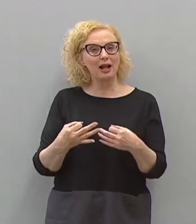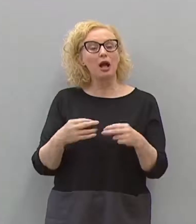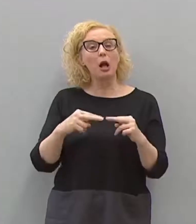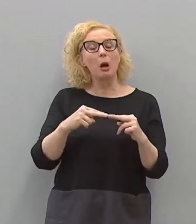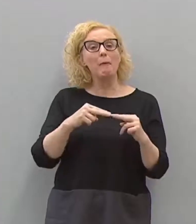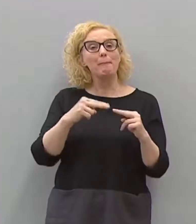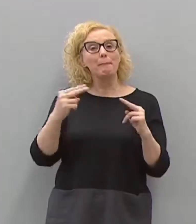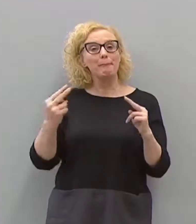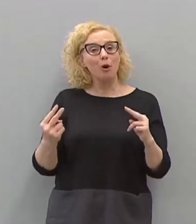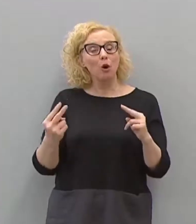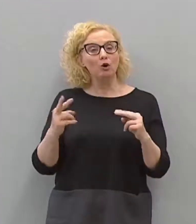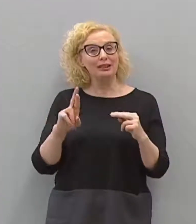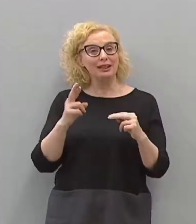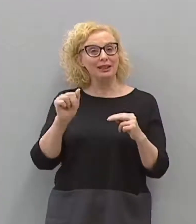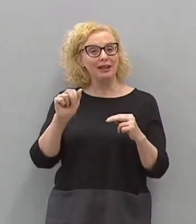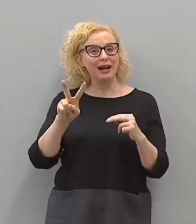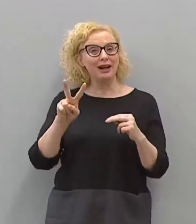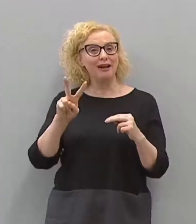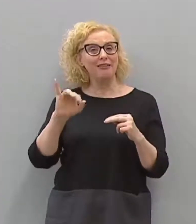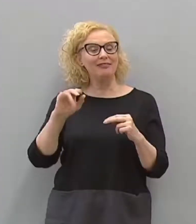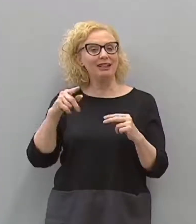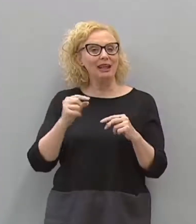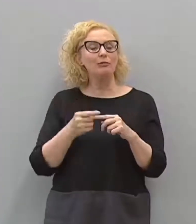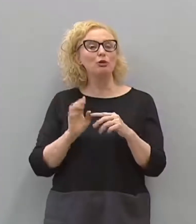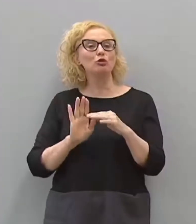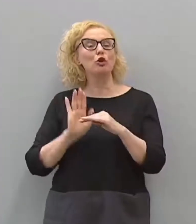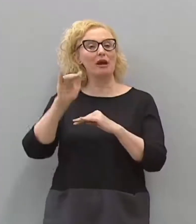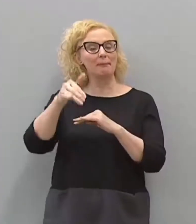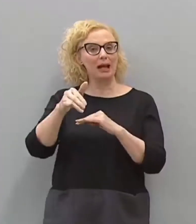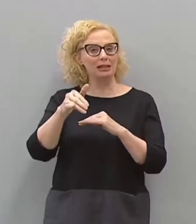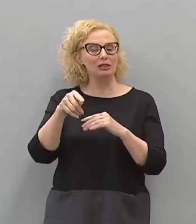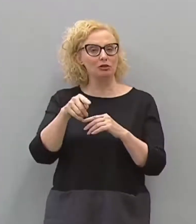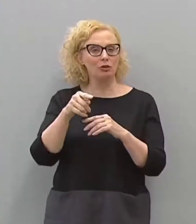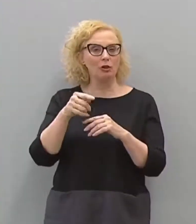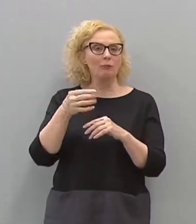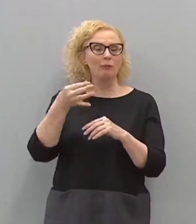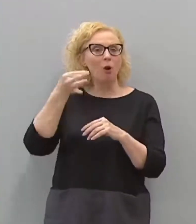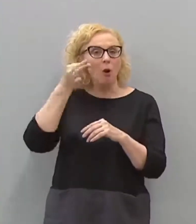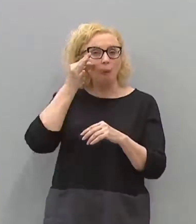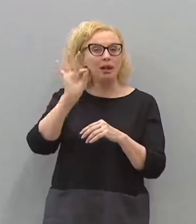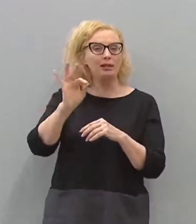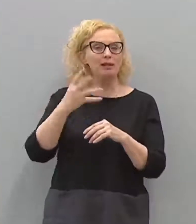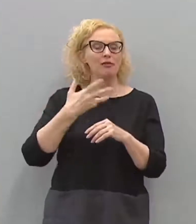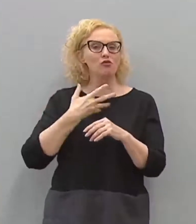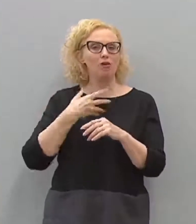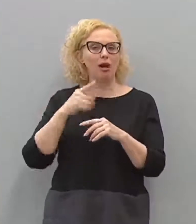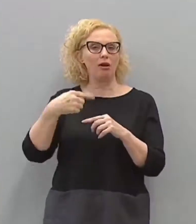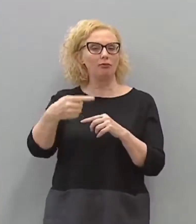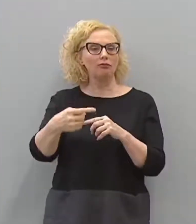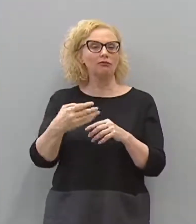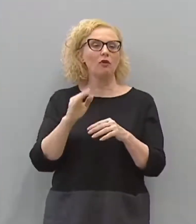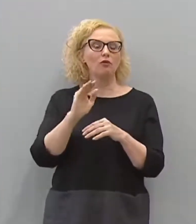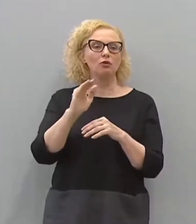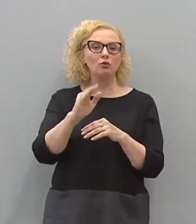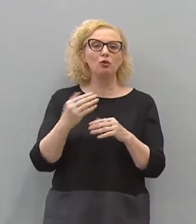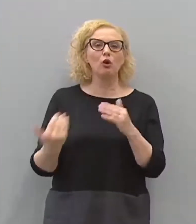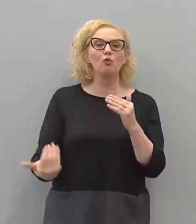di ravina del sovrappasso di ravina a questo anche nell'ottica del nuovo ospedale del nord che